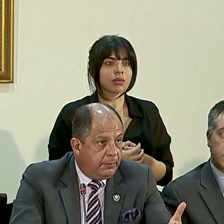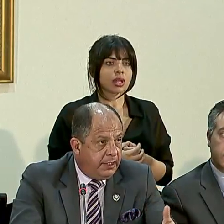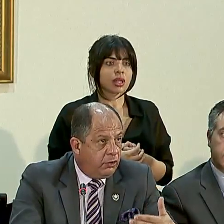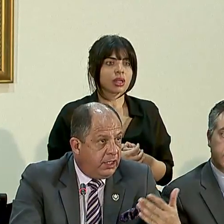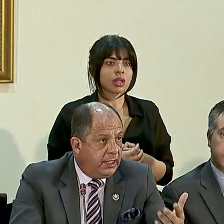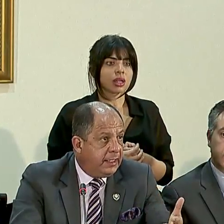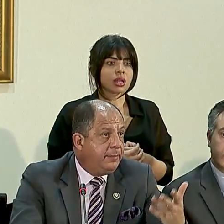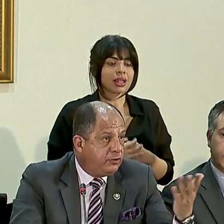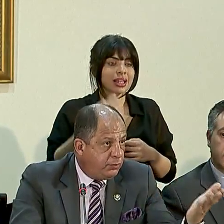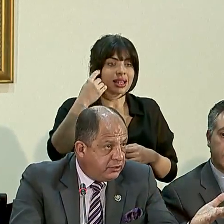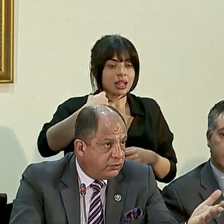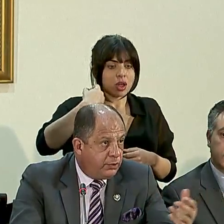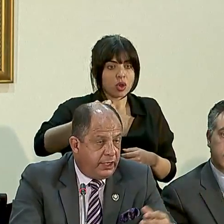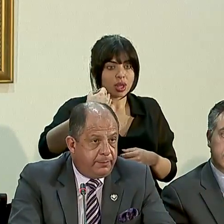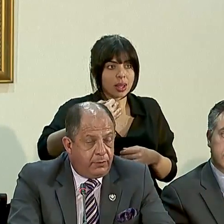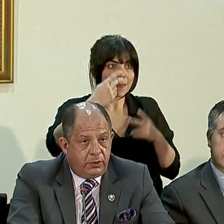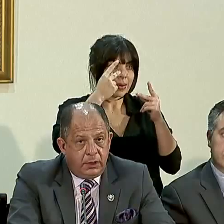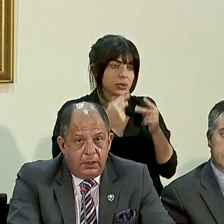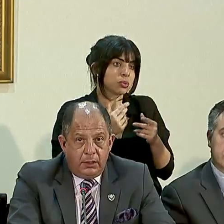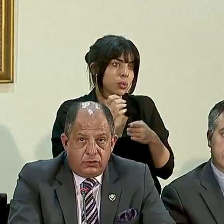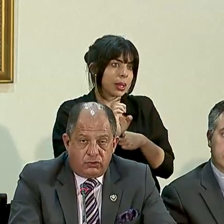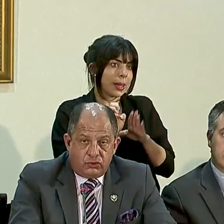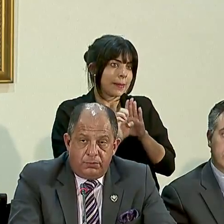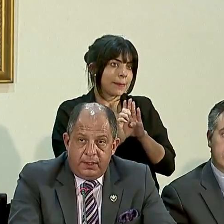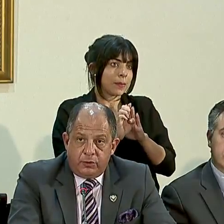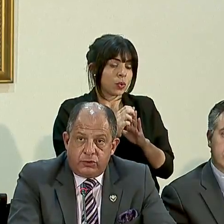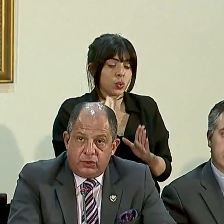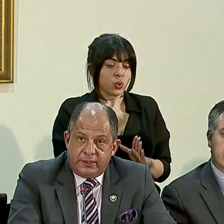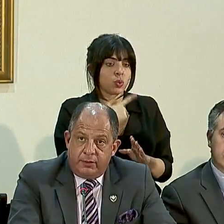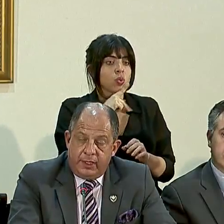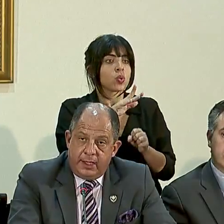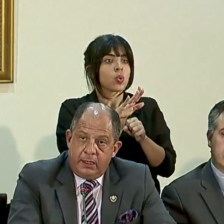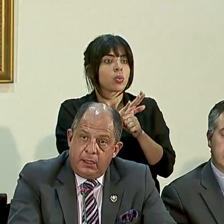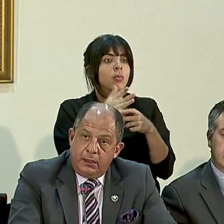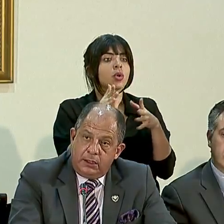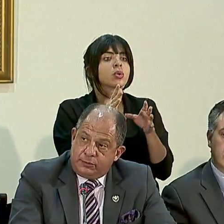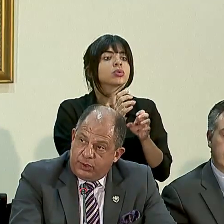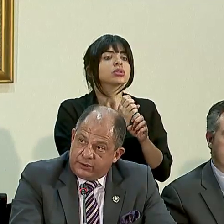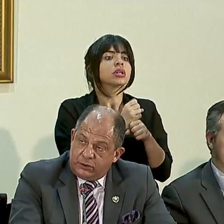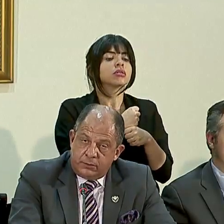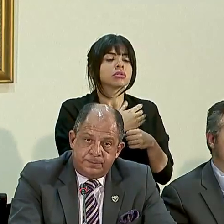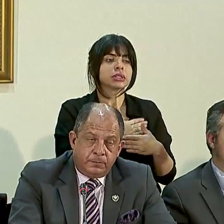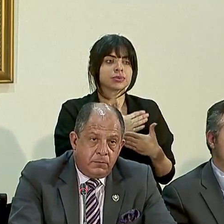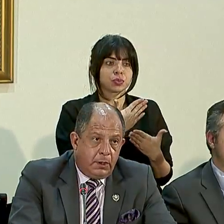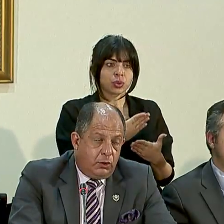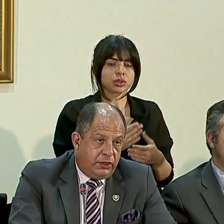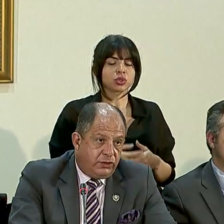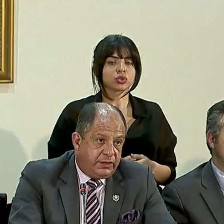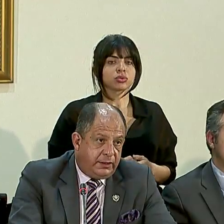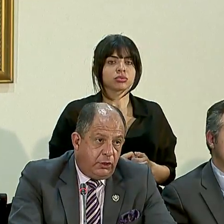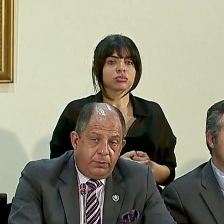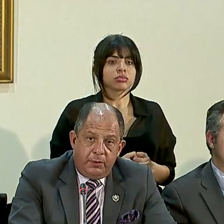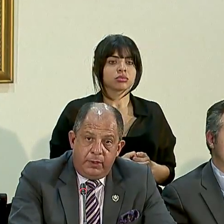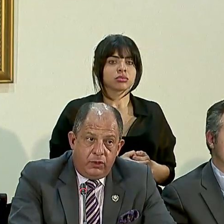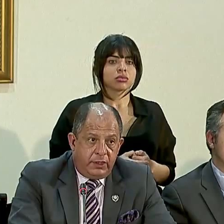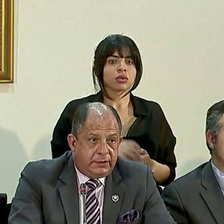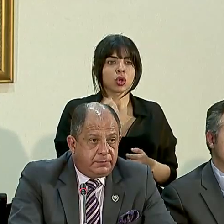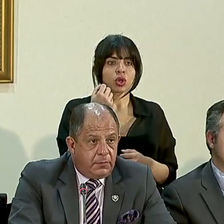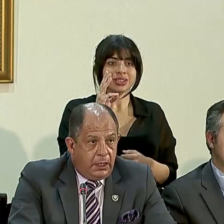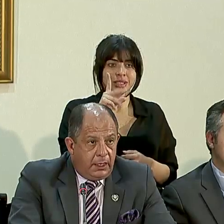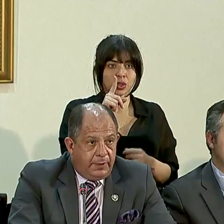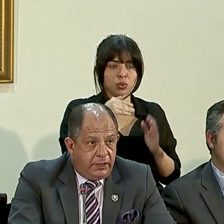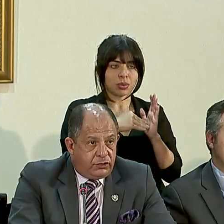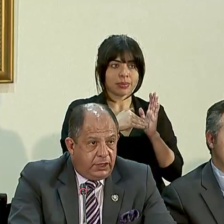en el envío original de presupuestos, por ejemplo. Nosotros cumplimos con lo que se había dispuesto, con esos 61 mil